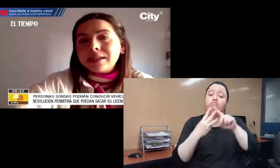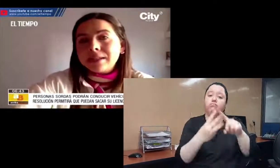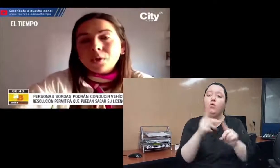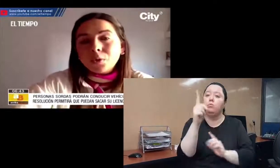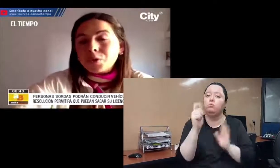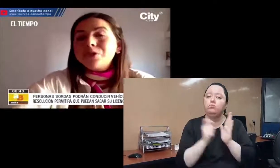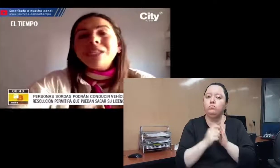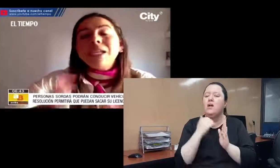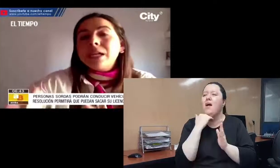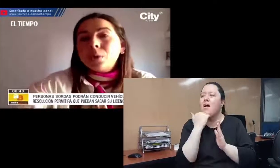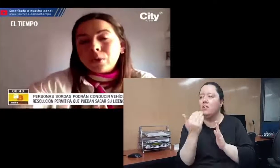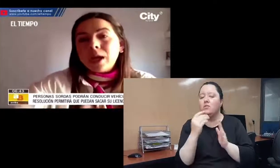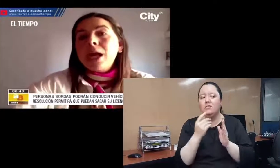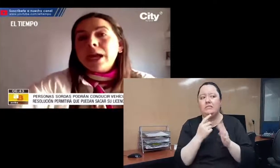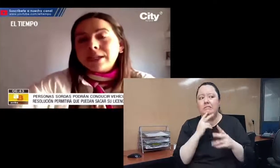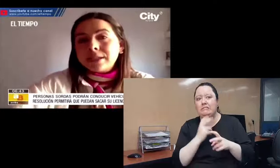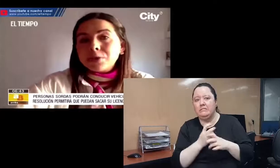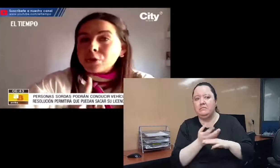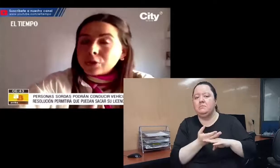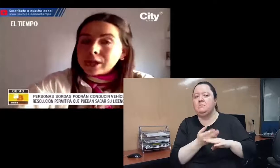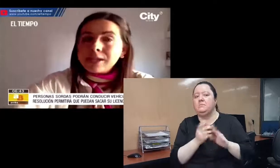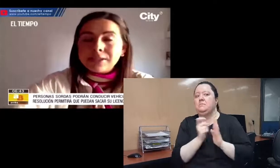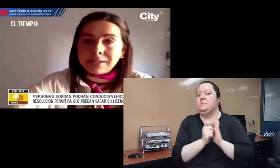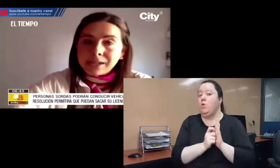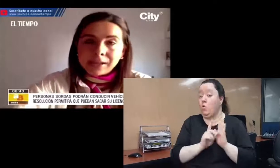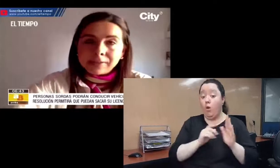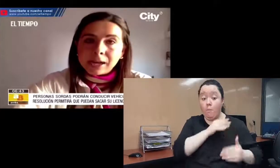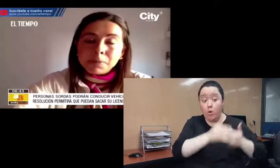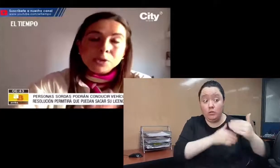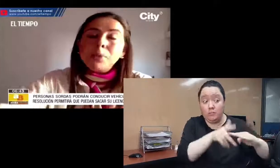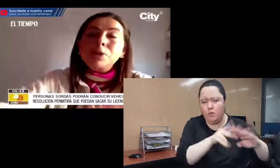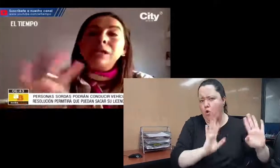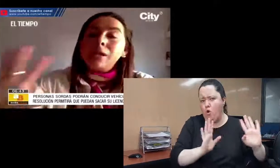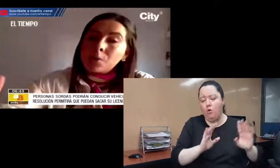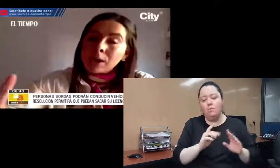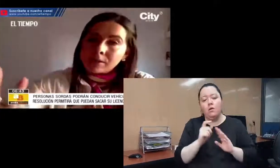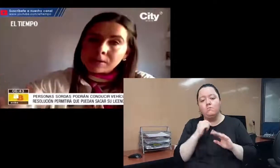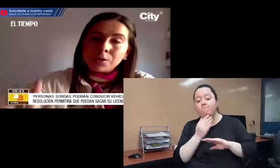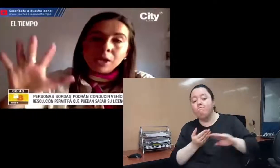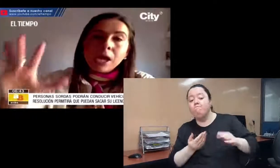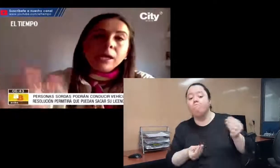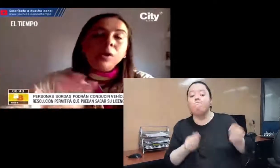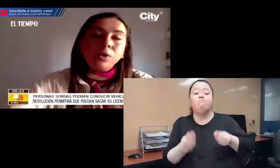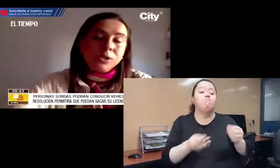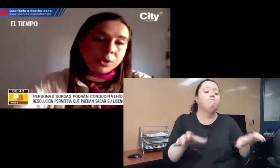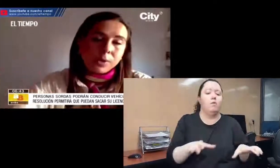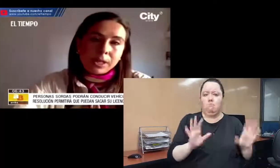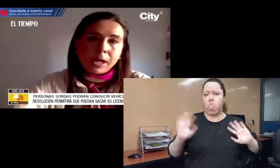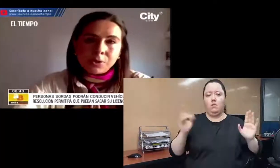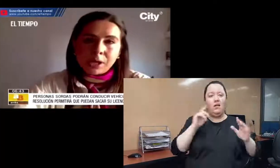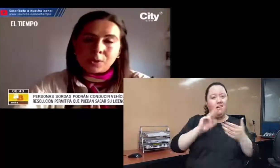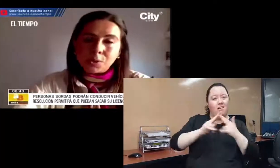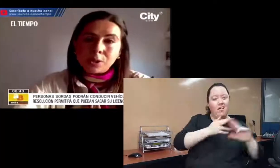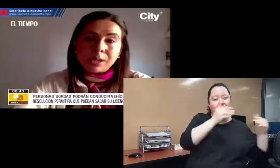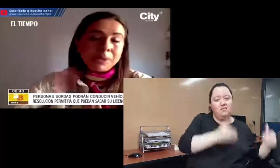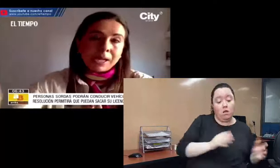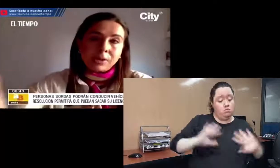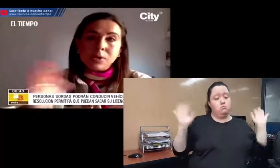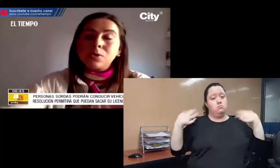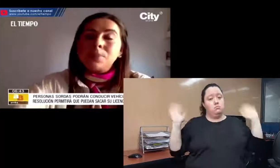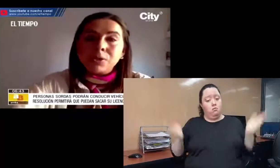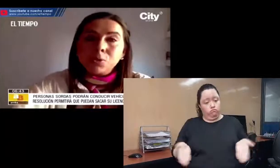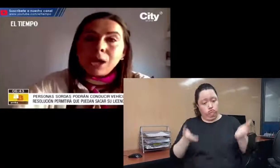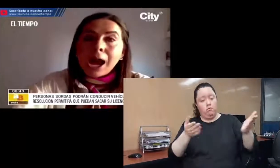conducción sin ninguna restricción. No quiere decir sin adelantar el proceso, pero sin ninguna restricción que condicione o esté relacionada con su discapacidad. Entonces, eso también es